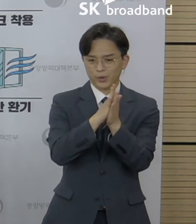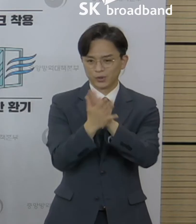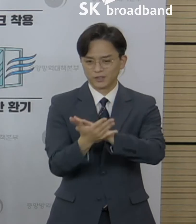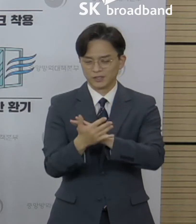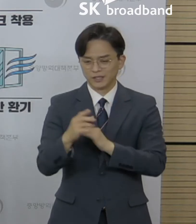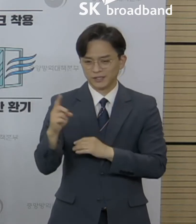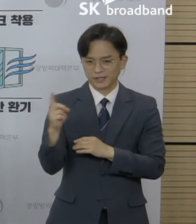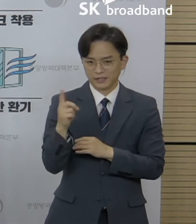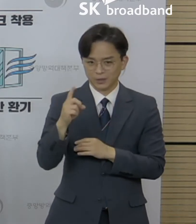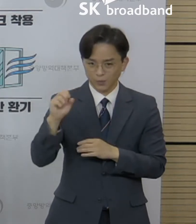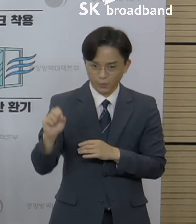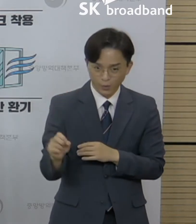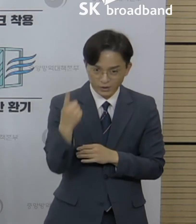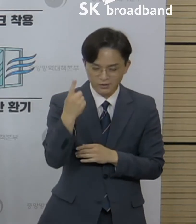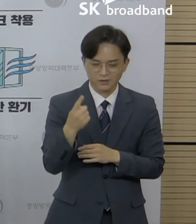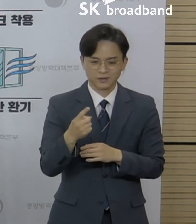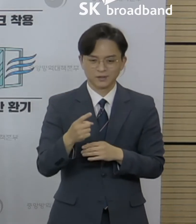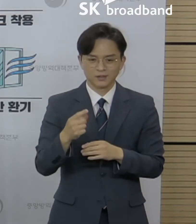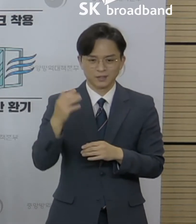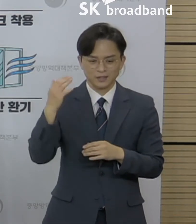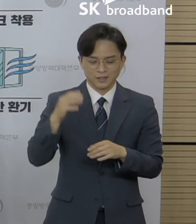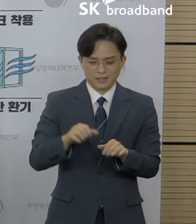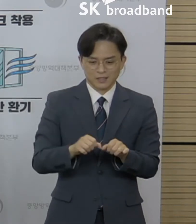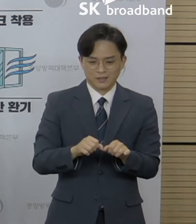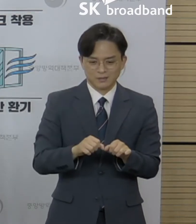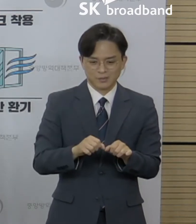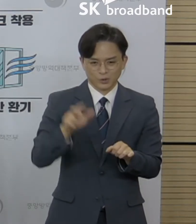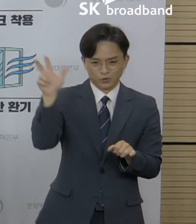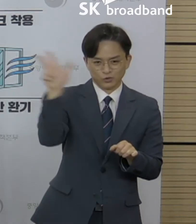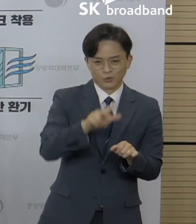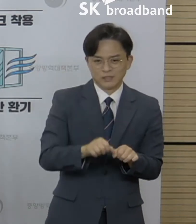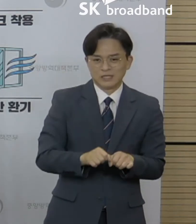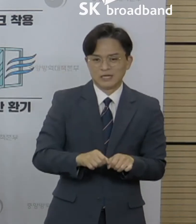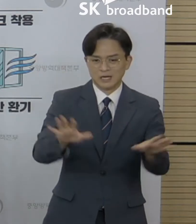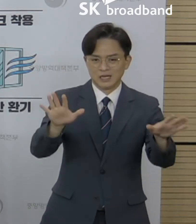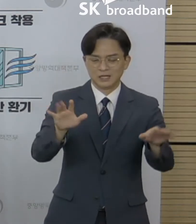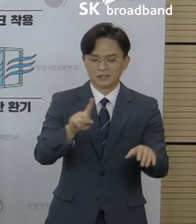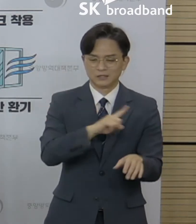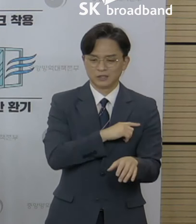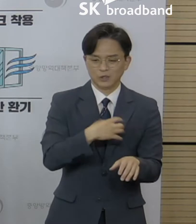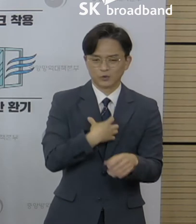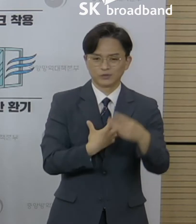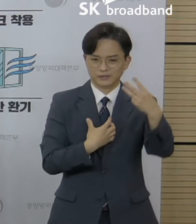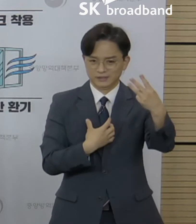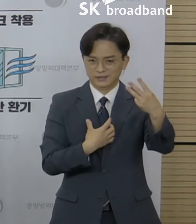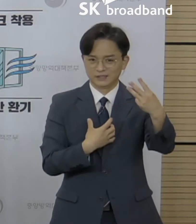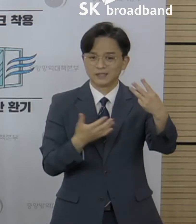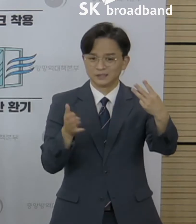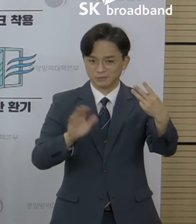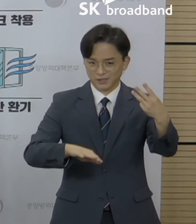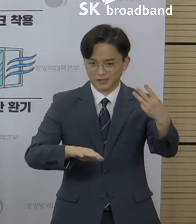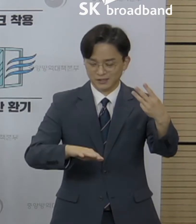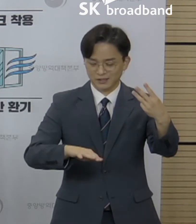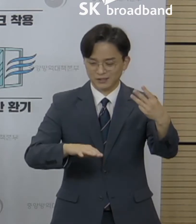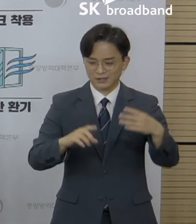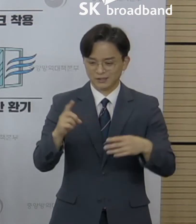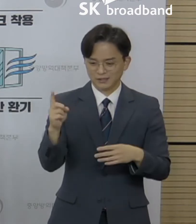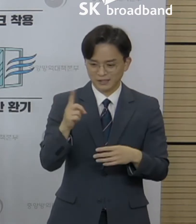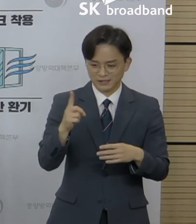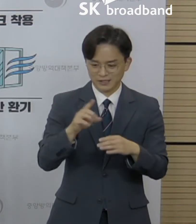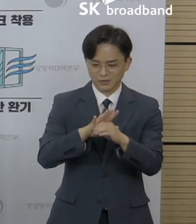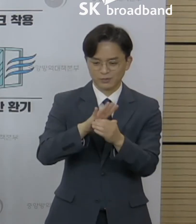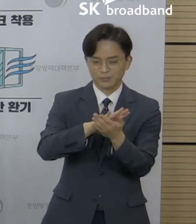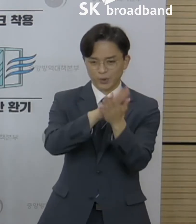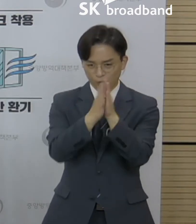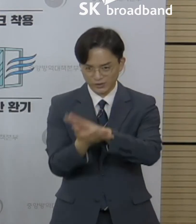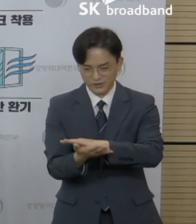시나리오까지도 있습니다. 그렇지만 현재 등장하는 변이는 저희가 개인위생 등 거리 두기를 통해서도 또 기존의